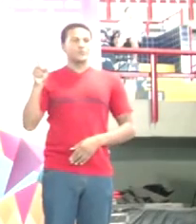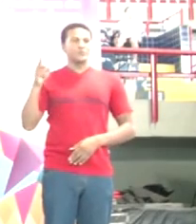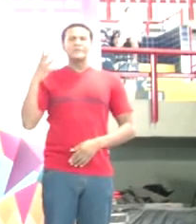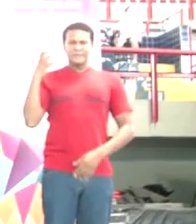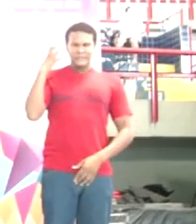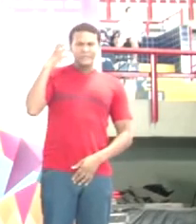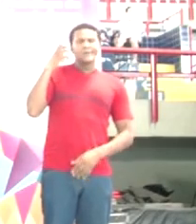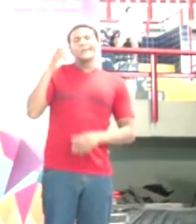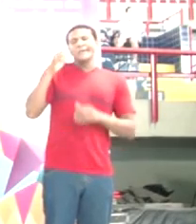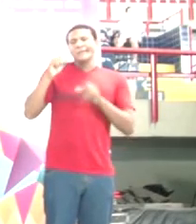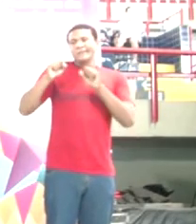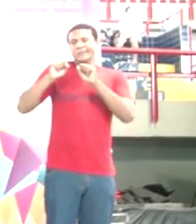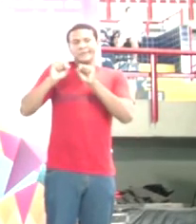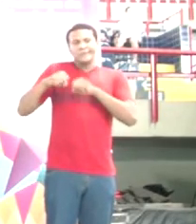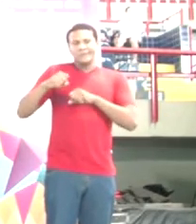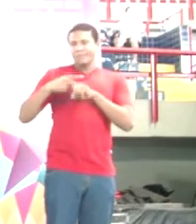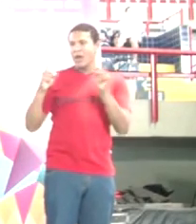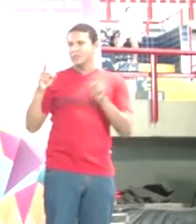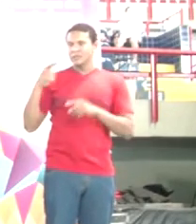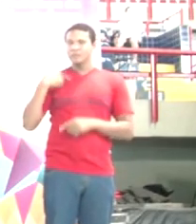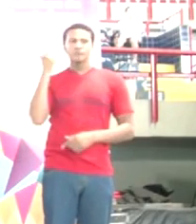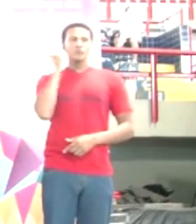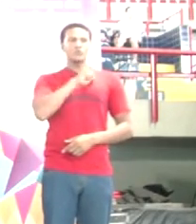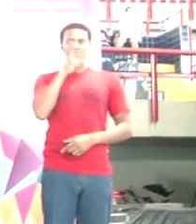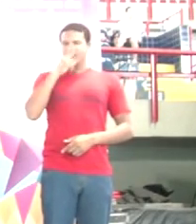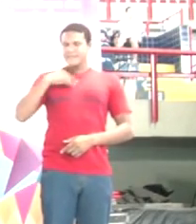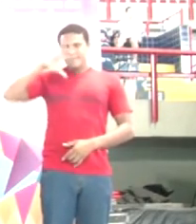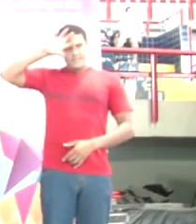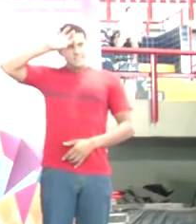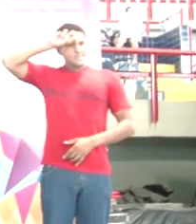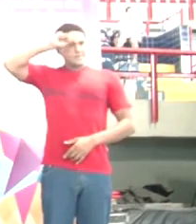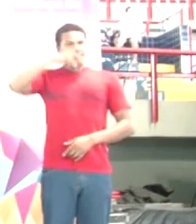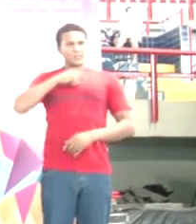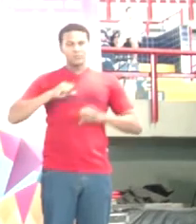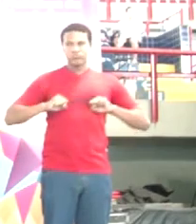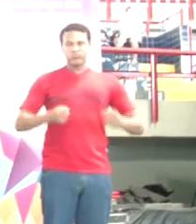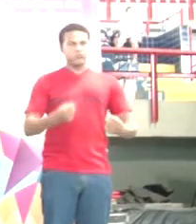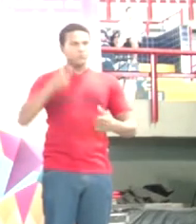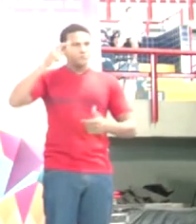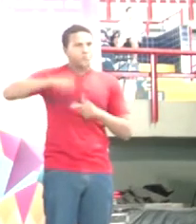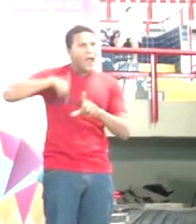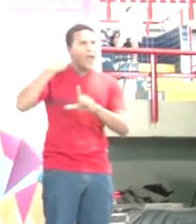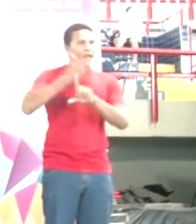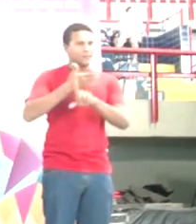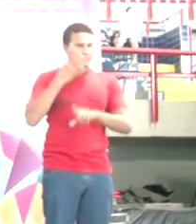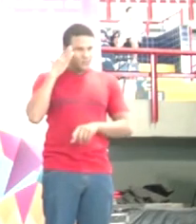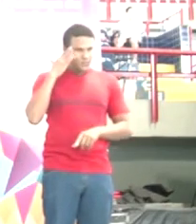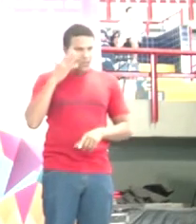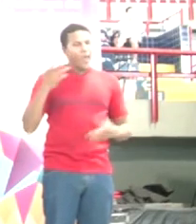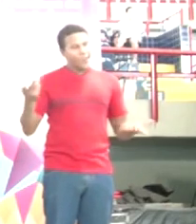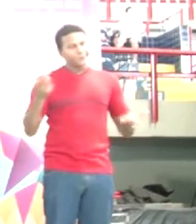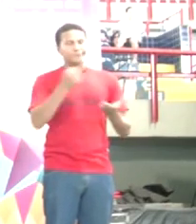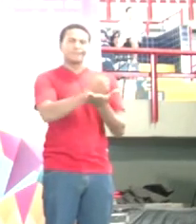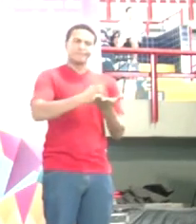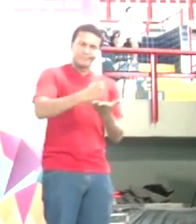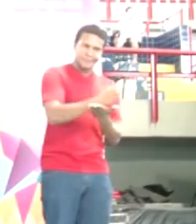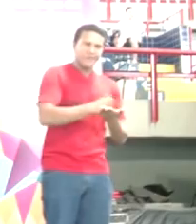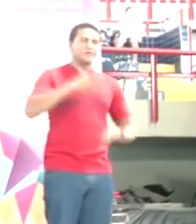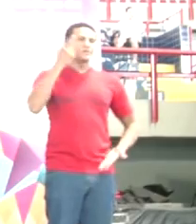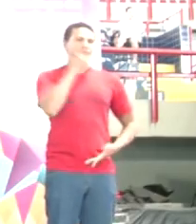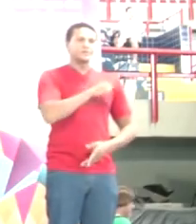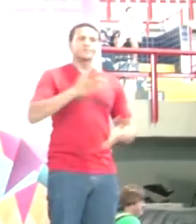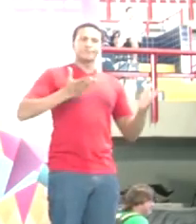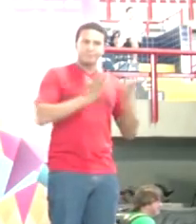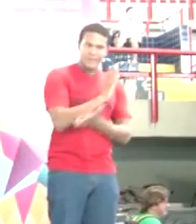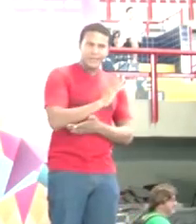tornou-se realidade e deu muito certo. Né? Aí eu acabei fazendo farmácia, eu fiz biologia, né? E aí eu vi que nenhum